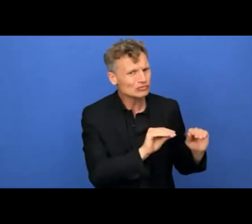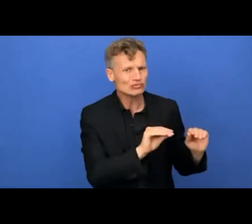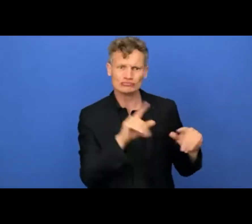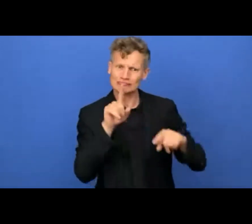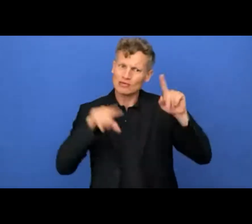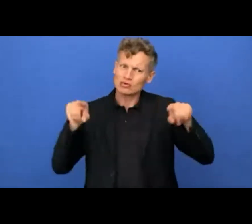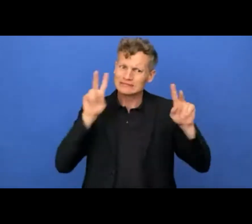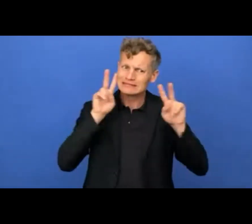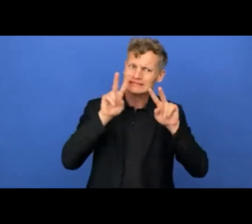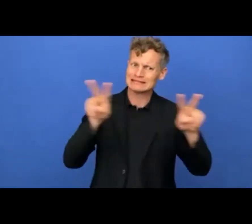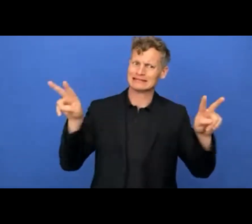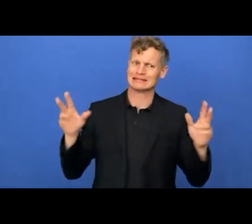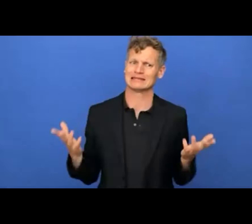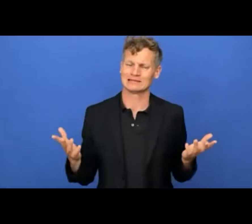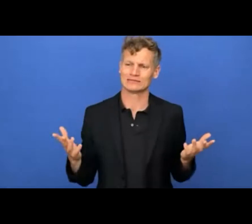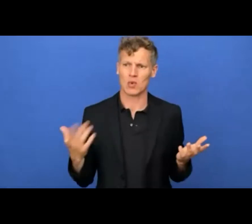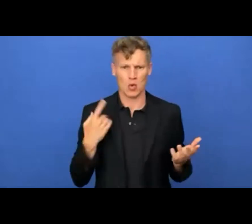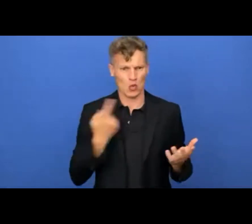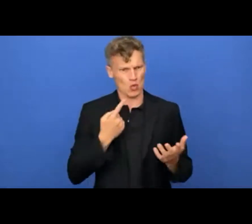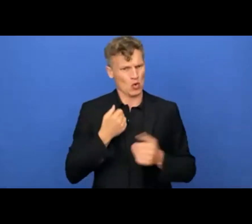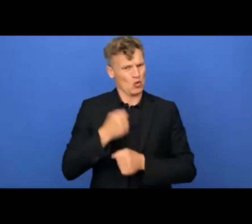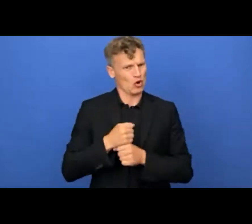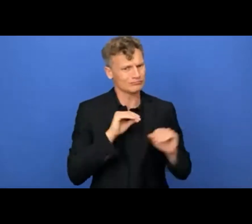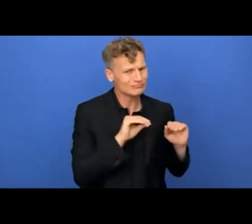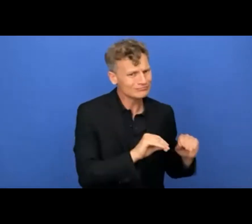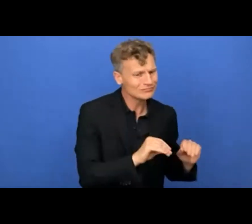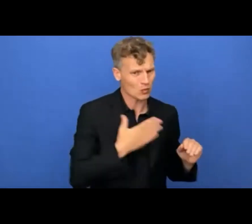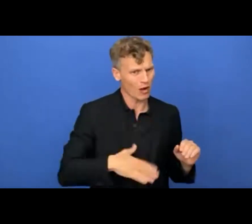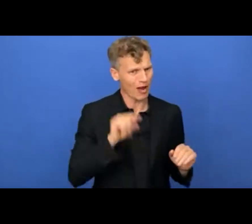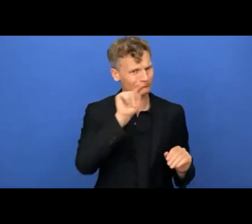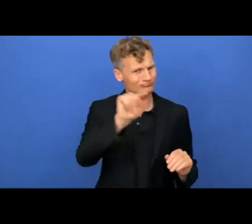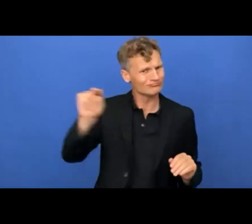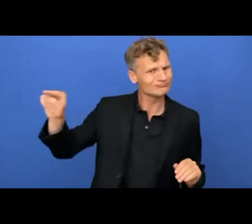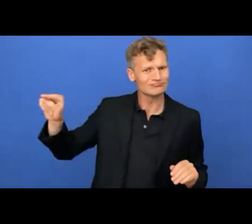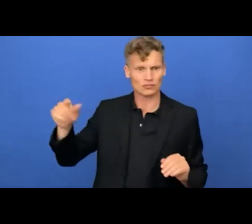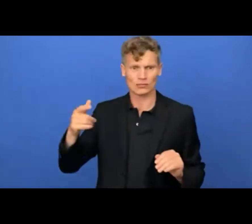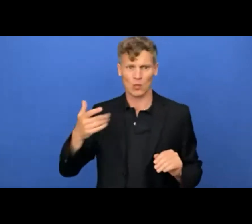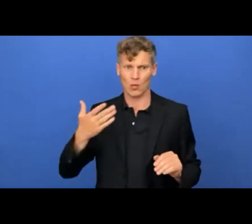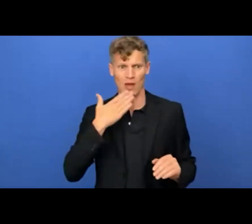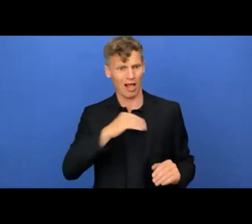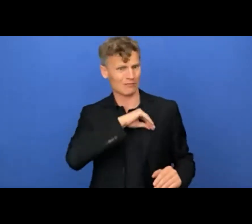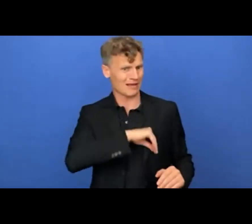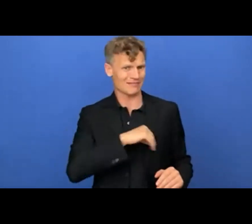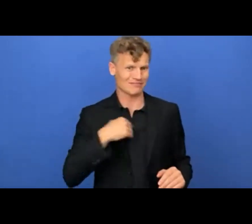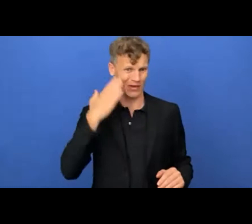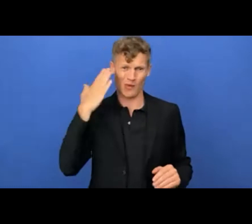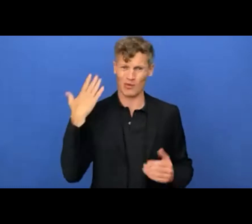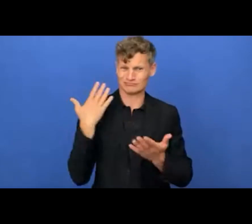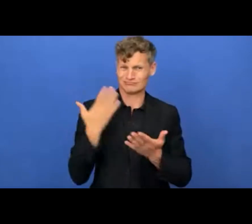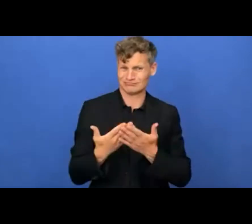professionnels, ils doivent Il devait vraiment être